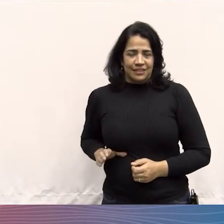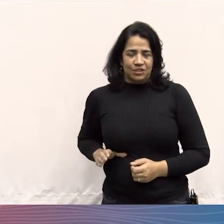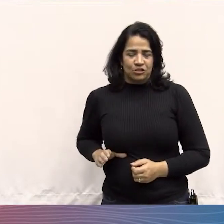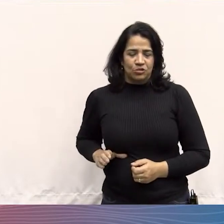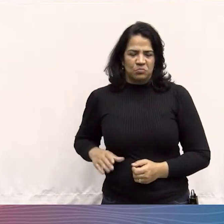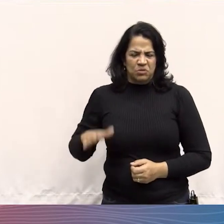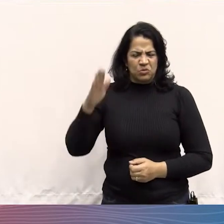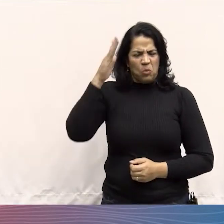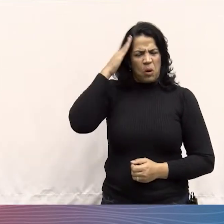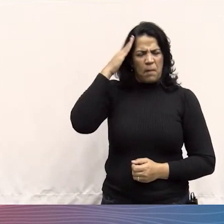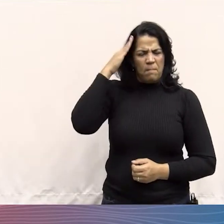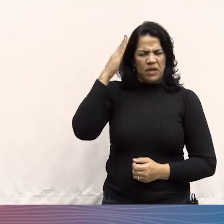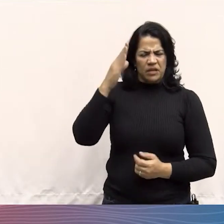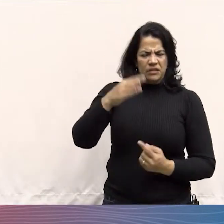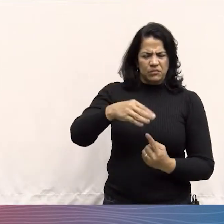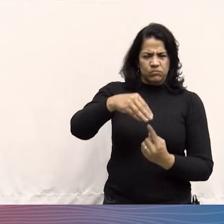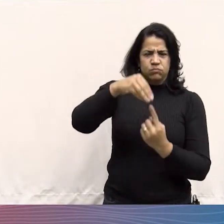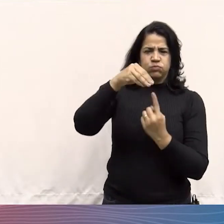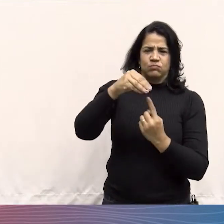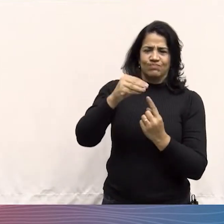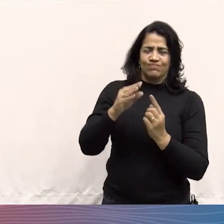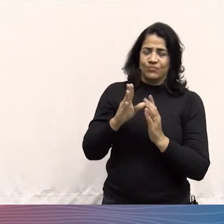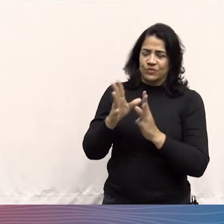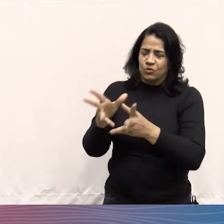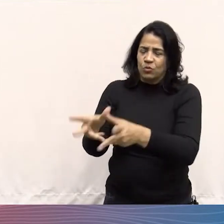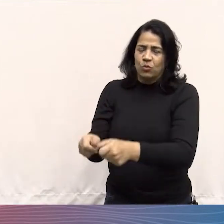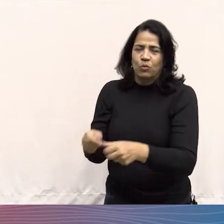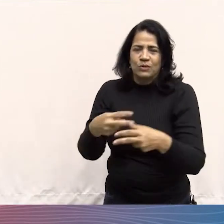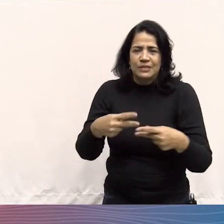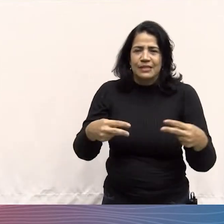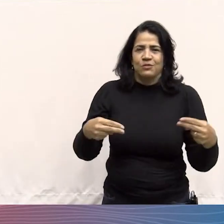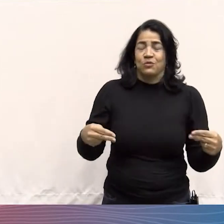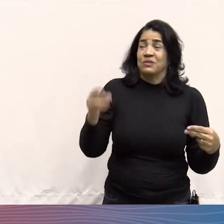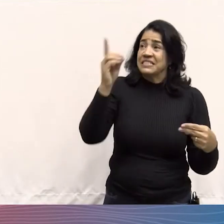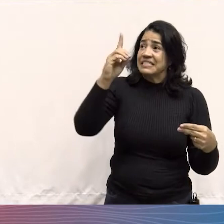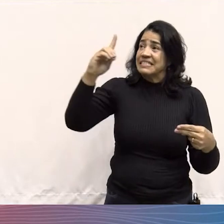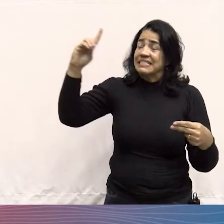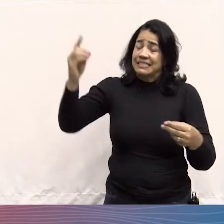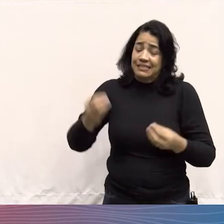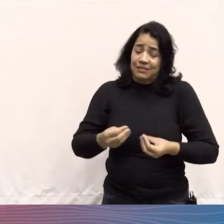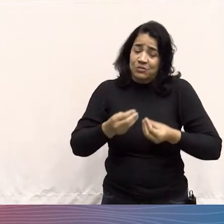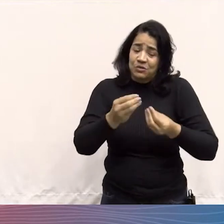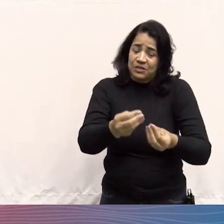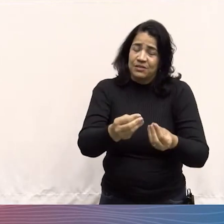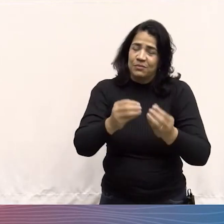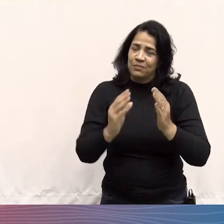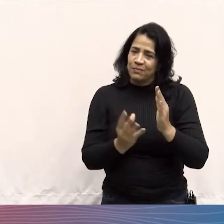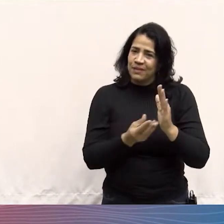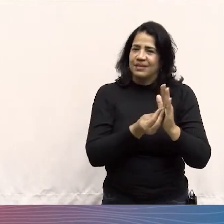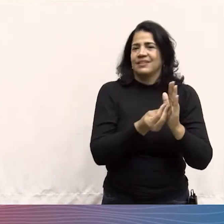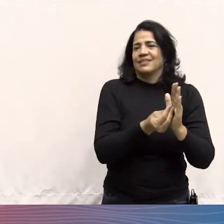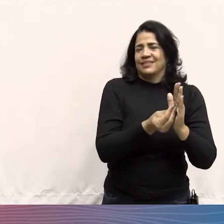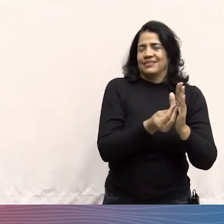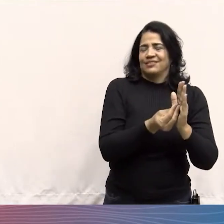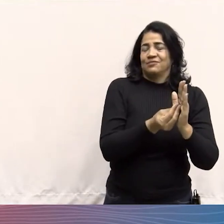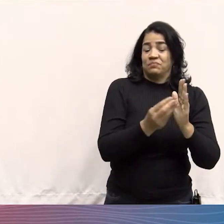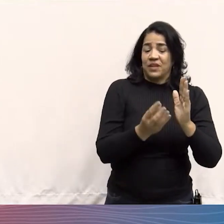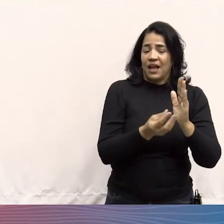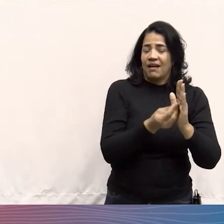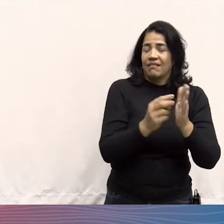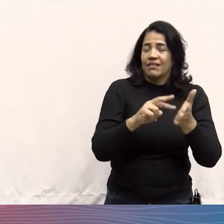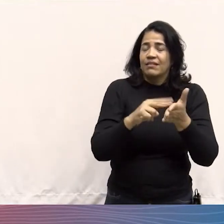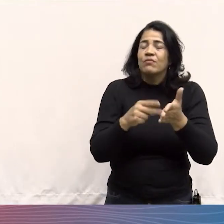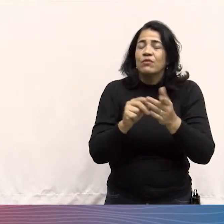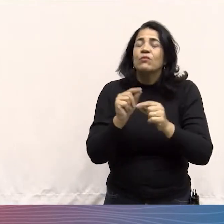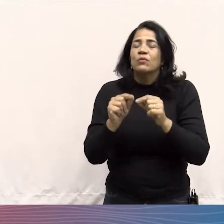à igreja. E a igreja qual é? O qual é o seu corpo, a